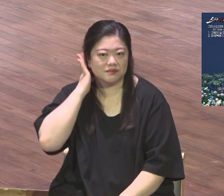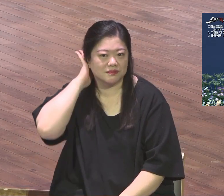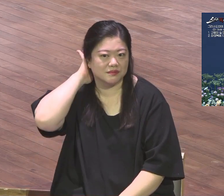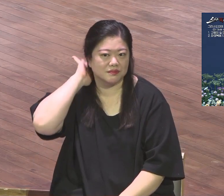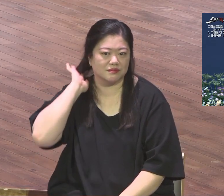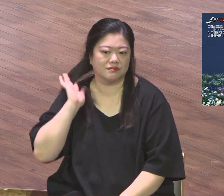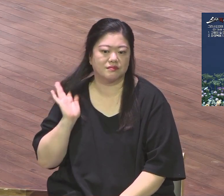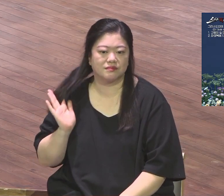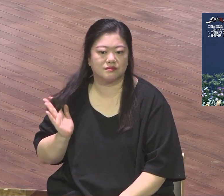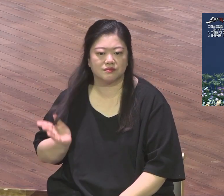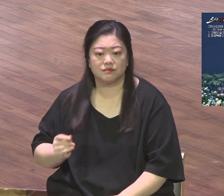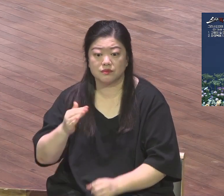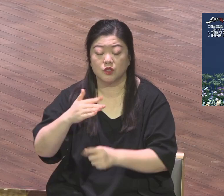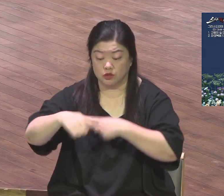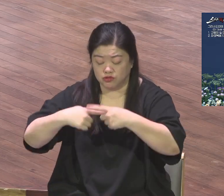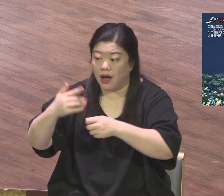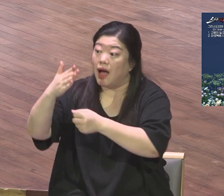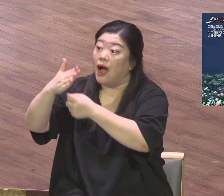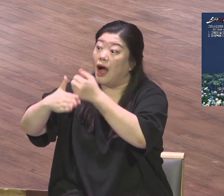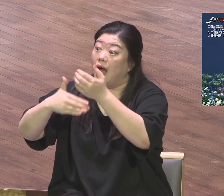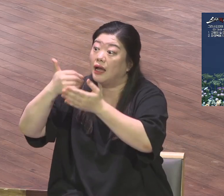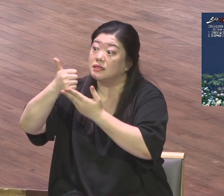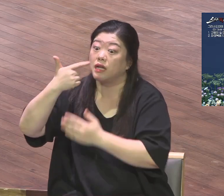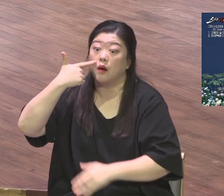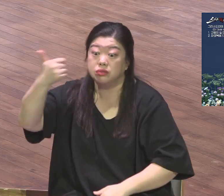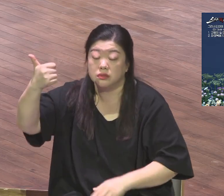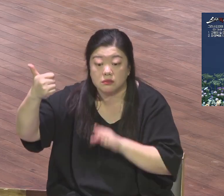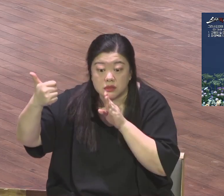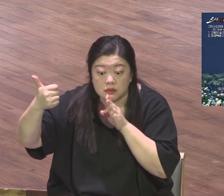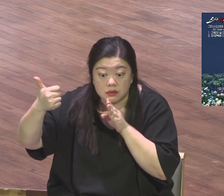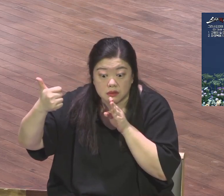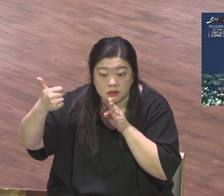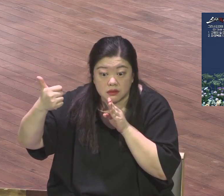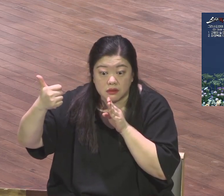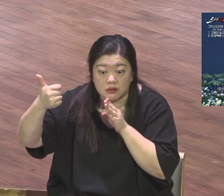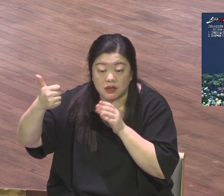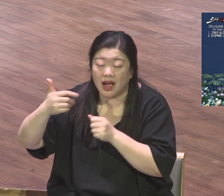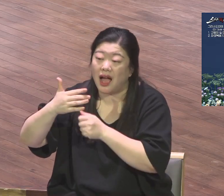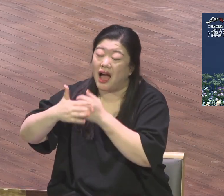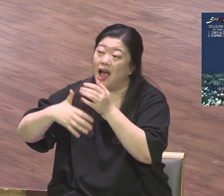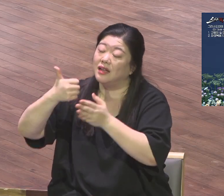하나님을 누구라고 불러야 돼요? 아버지라고 부르는 거예요. 아버지라고.